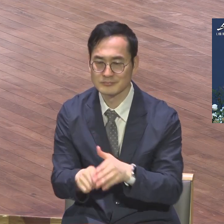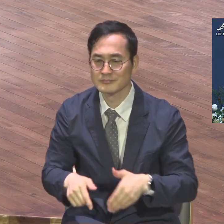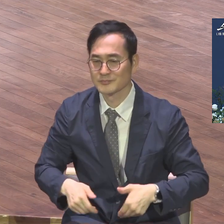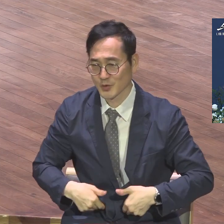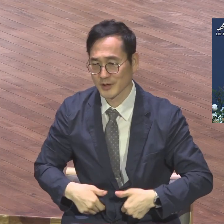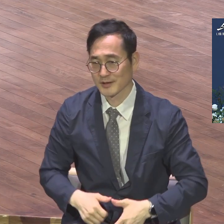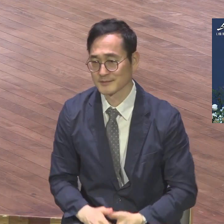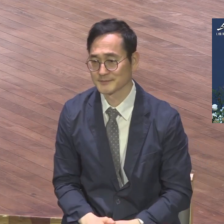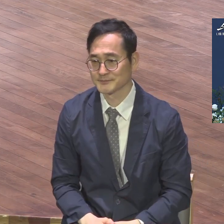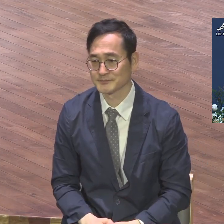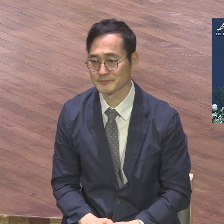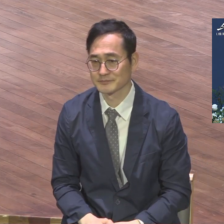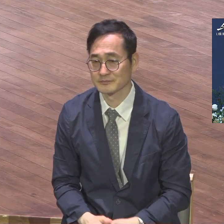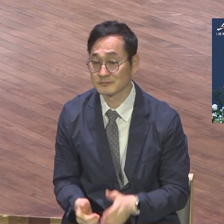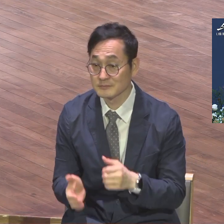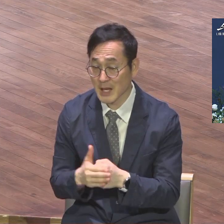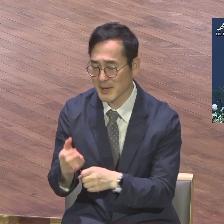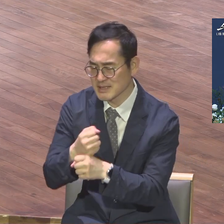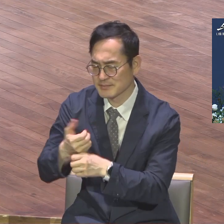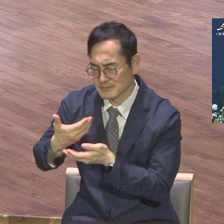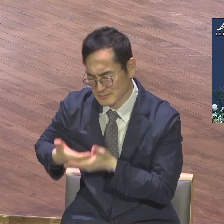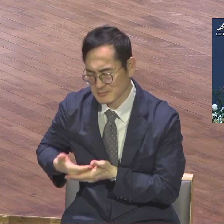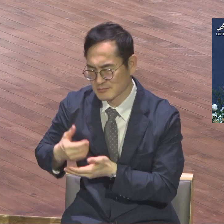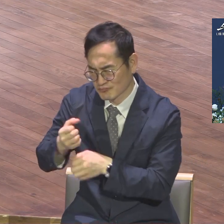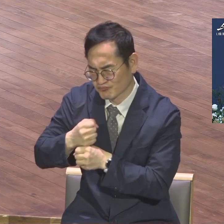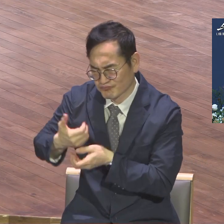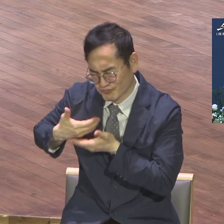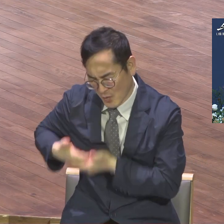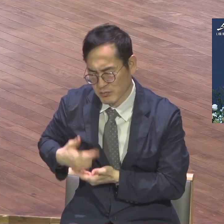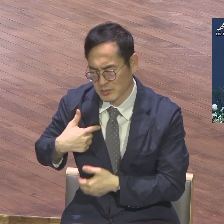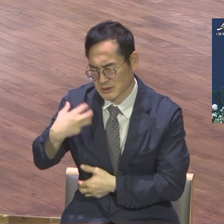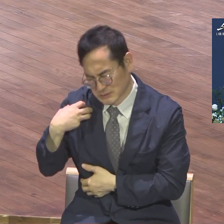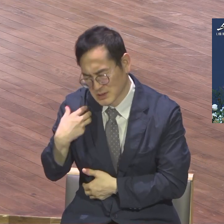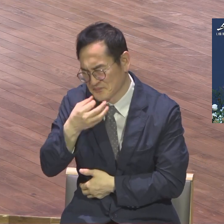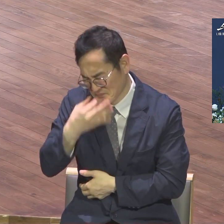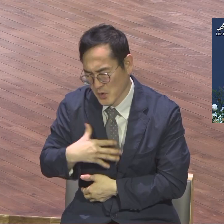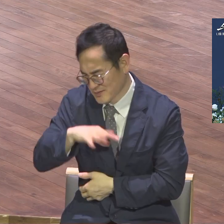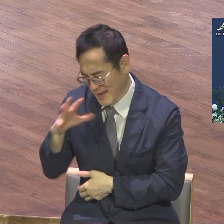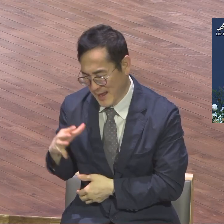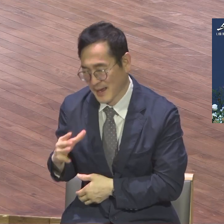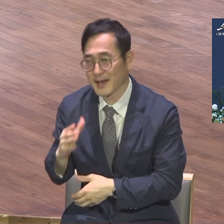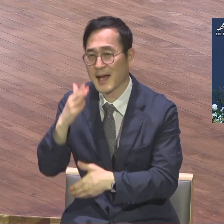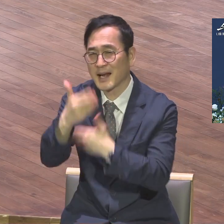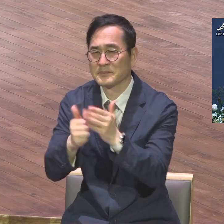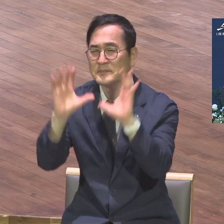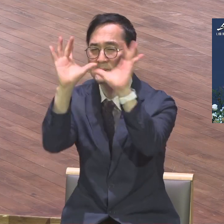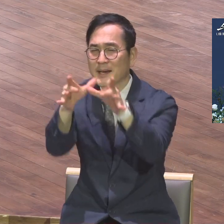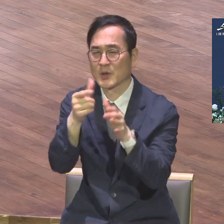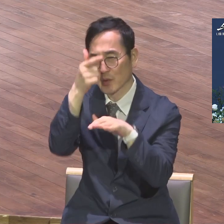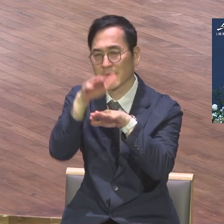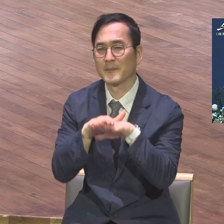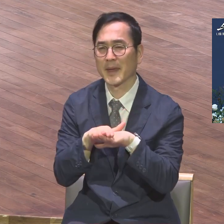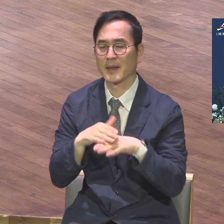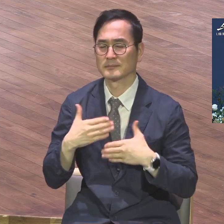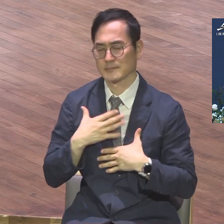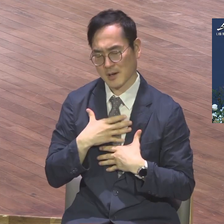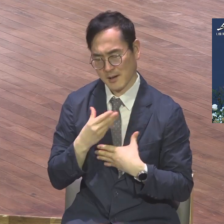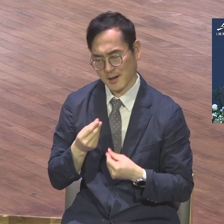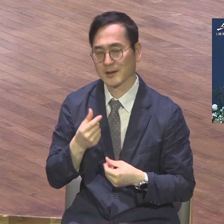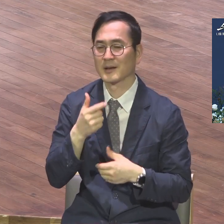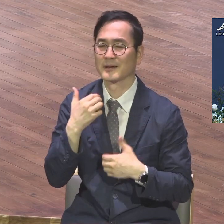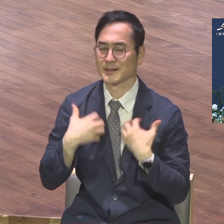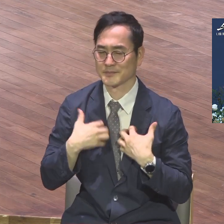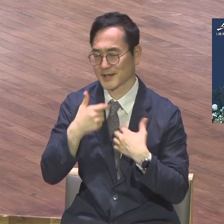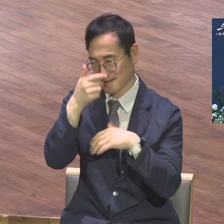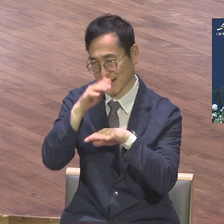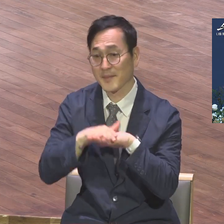다 무거운 짐 내려놓고 편안한 마음으로 예배하는 것이 주일이에요. 오늘은